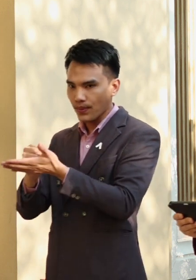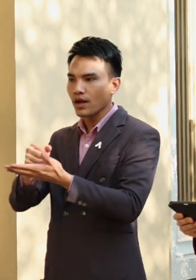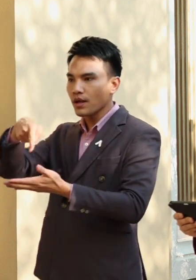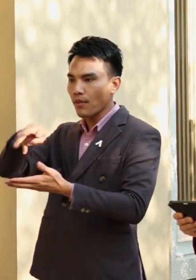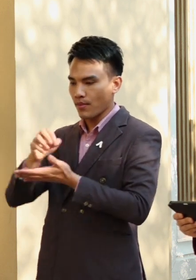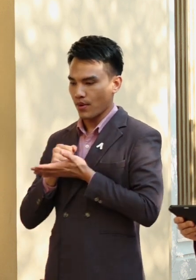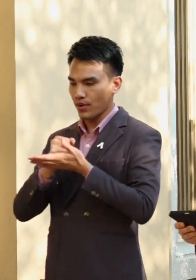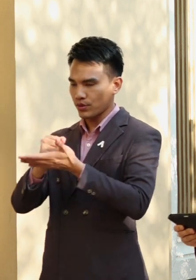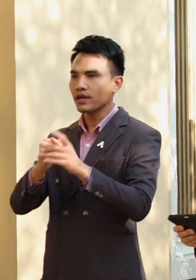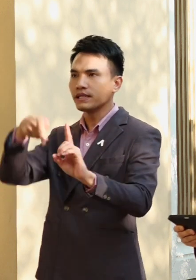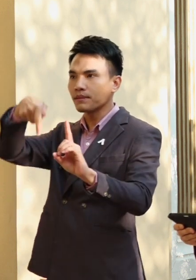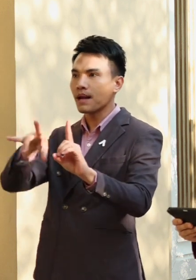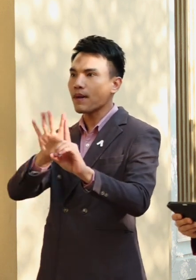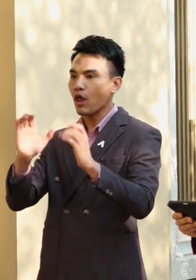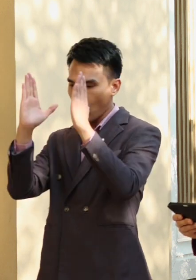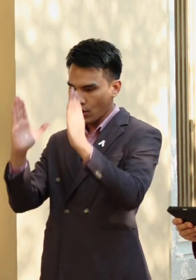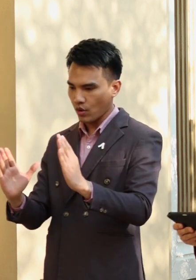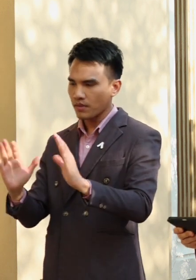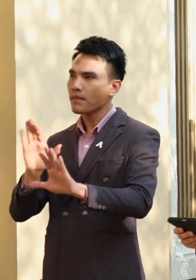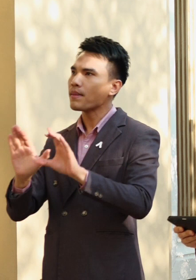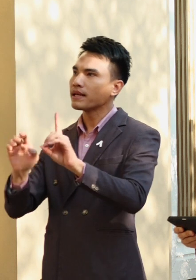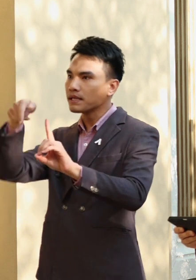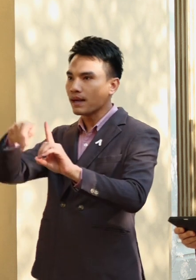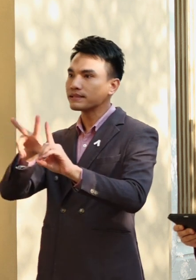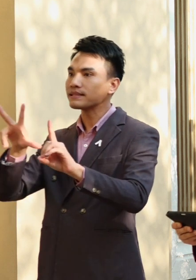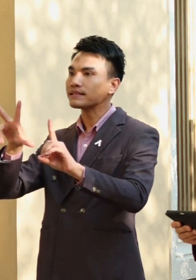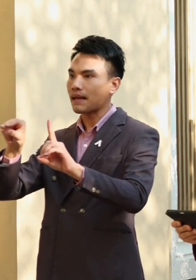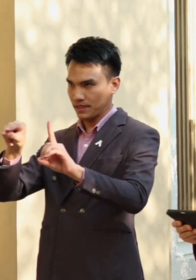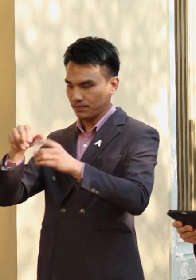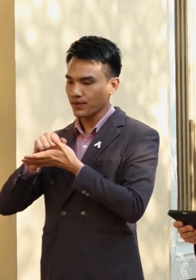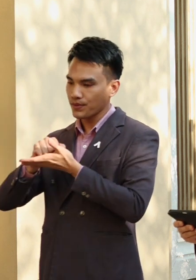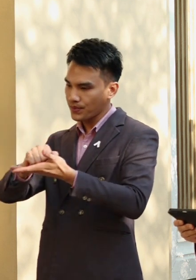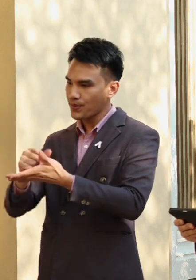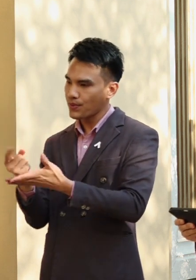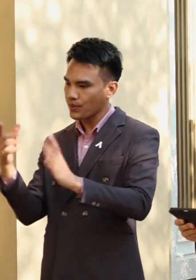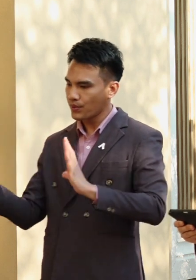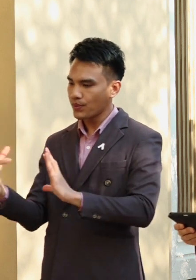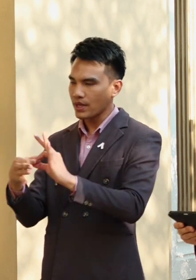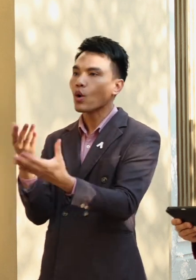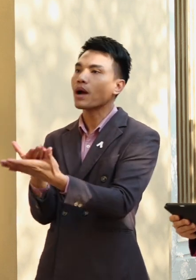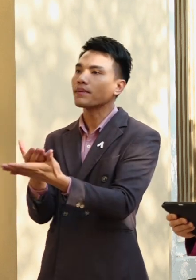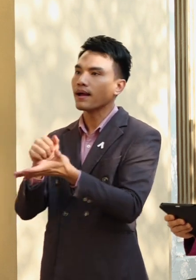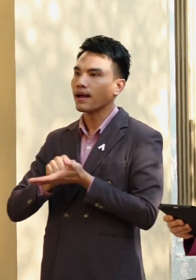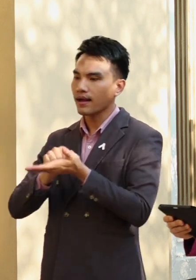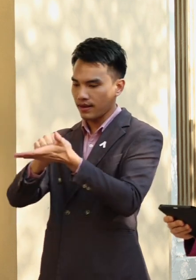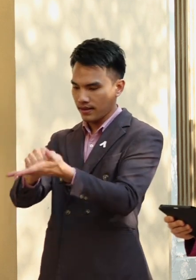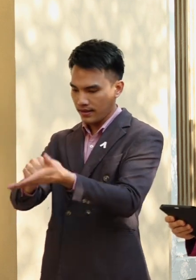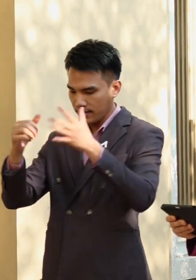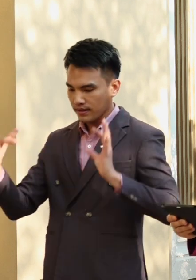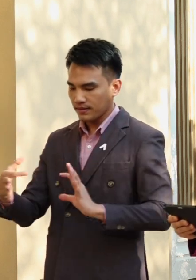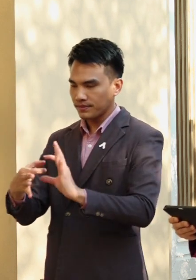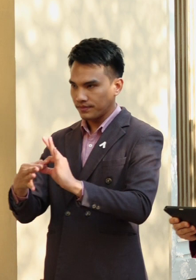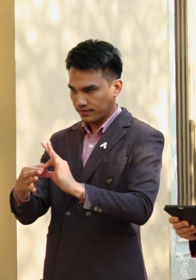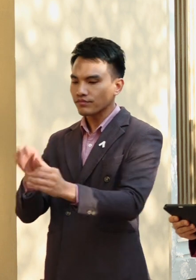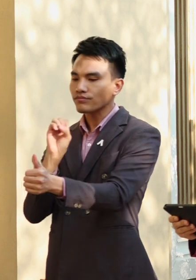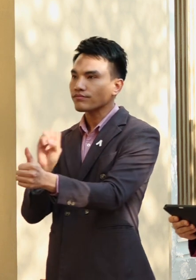เนี่ยจาก 1,800 กว่ารายเนี่ยประมาณ 1,030 รายครับที่ต้องการความช่วยเหลือไม่ว่าจะเป็นเรื่องเงินสงเคราะห์นะครับไม่ว่าจะเป็นเรื่อง